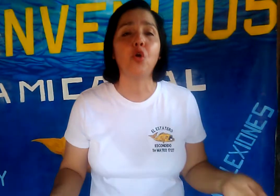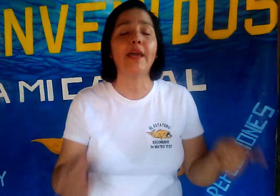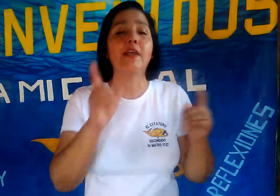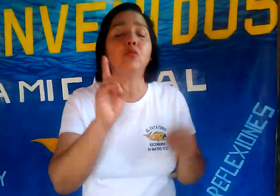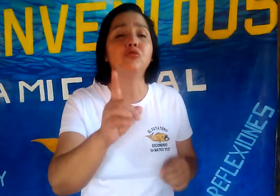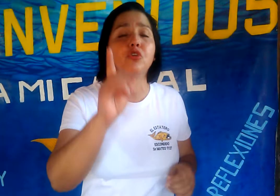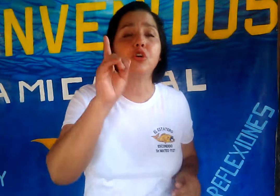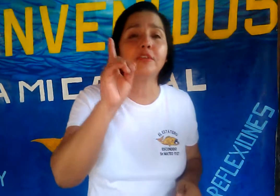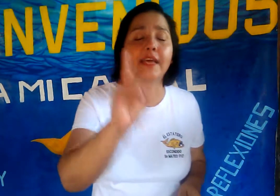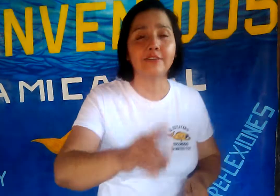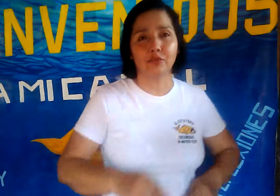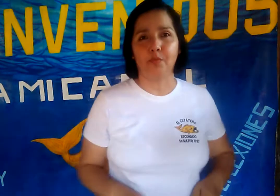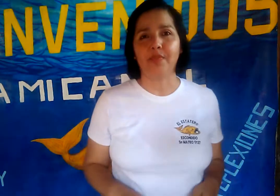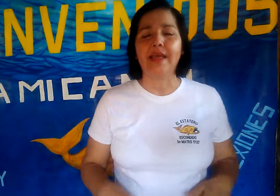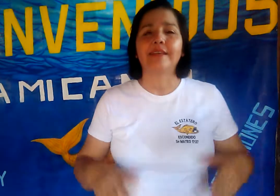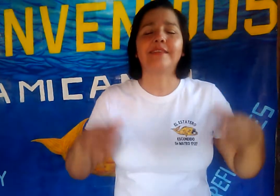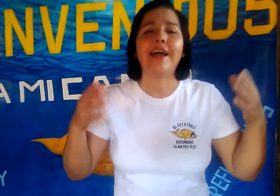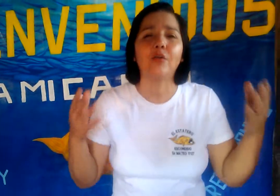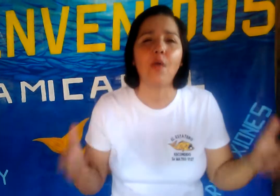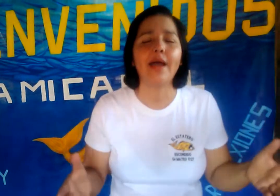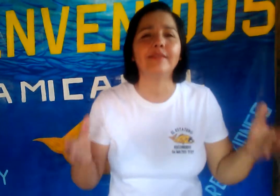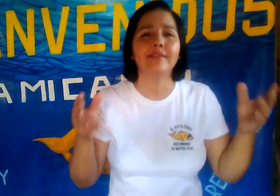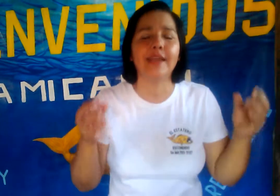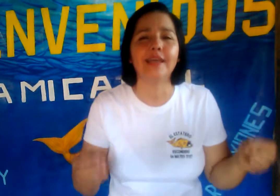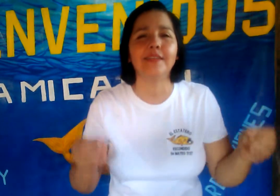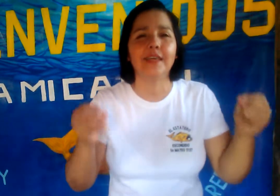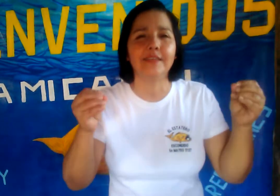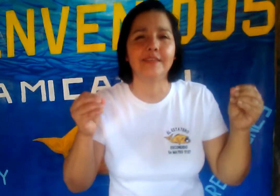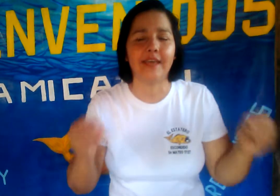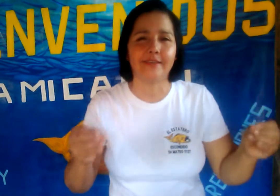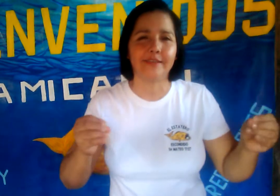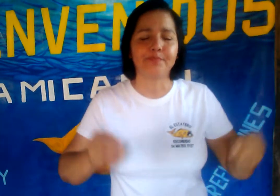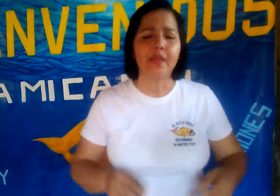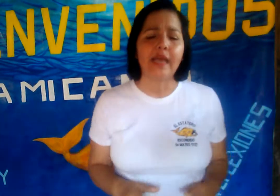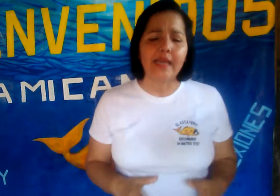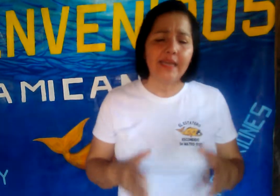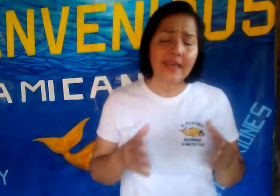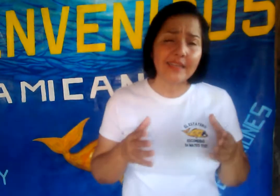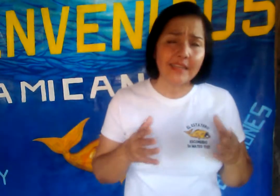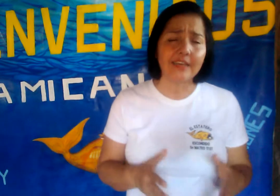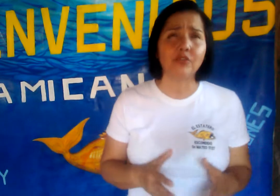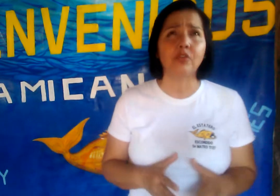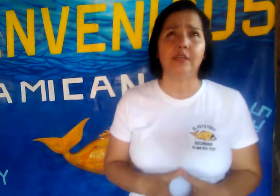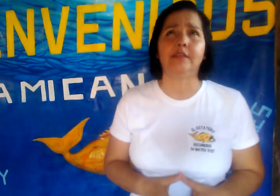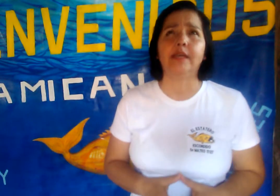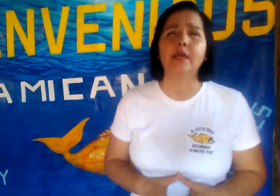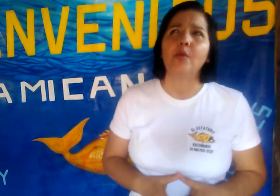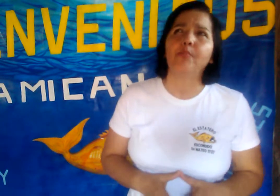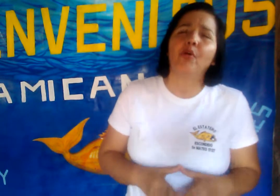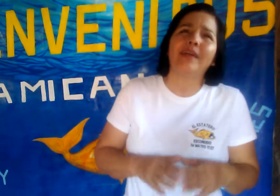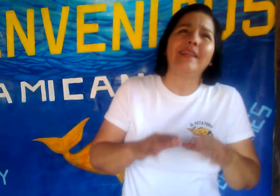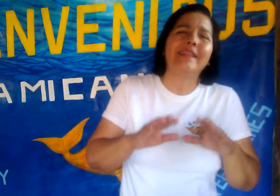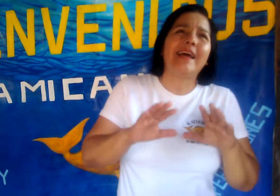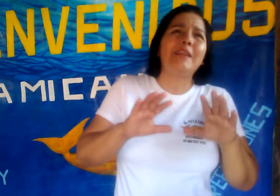en un solo texto san juan 3 16 y este texto dice porque de tal